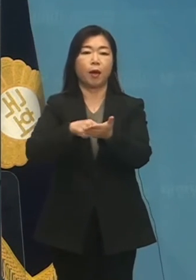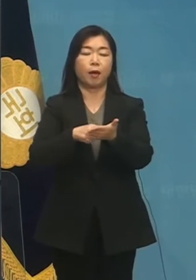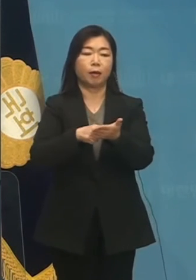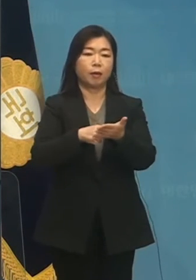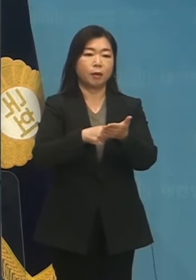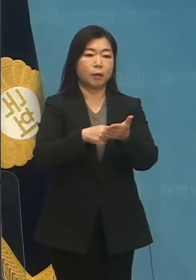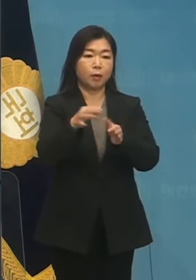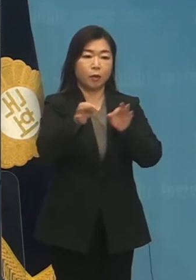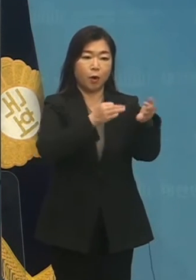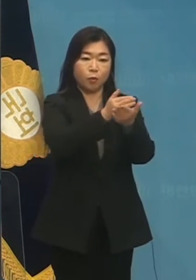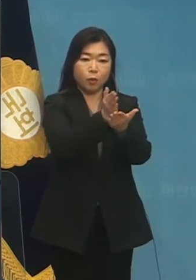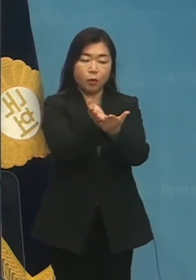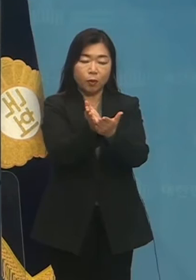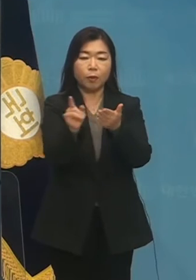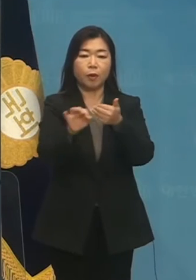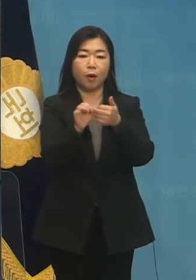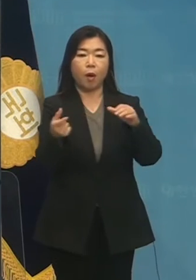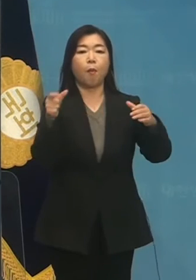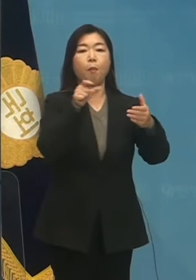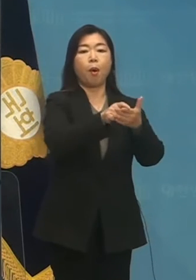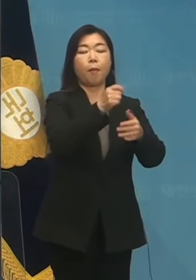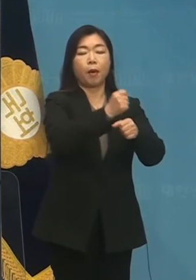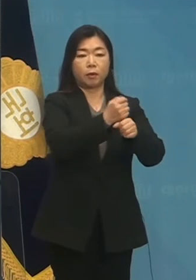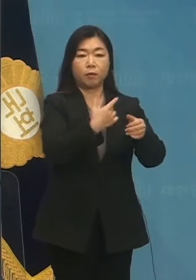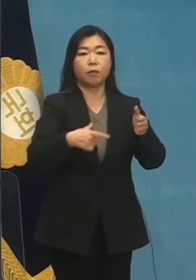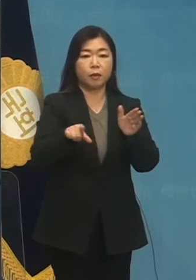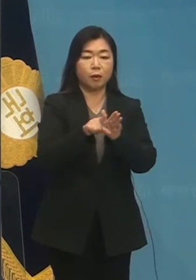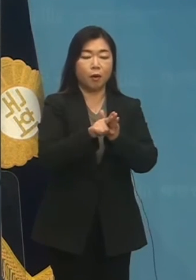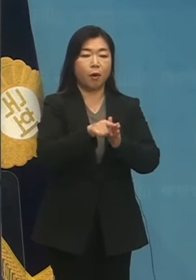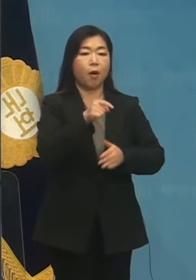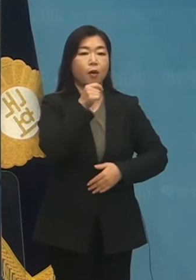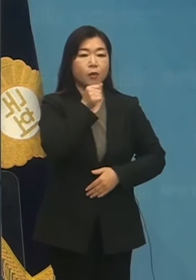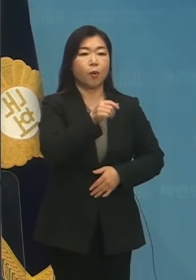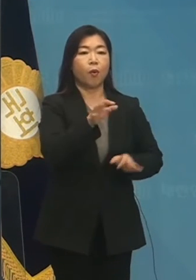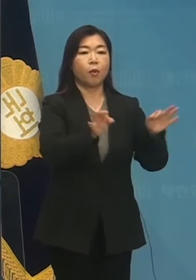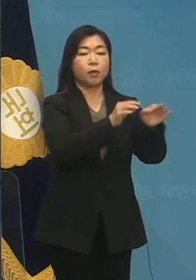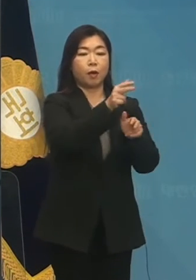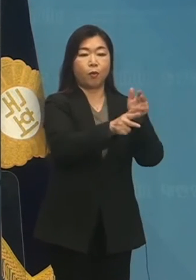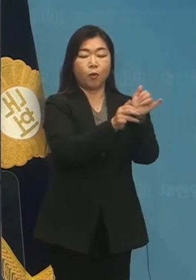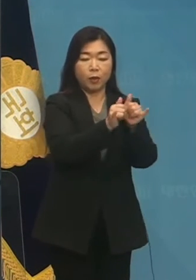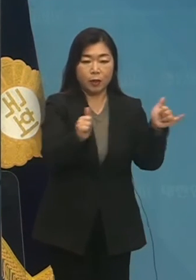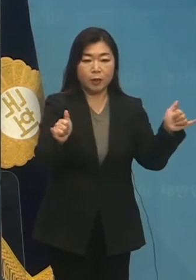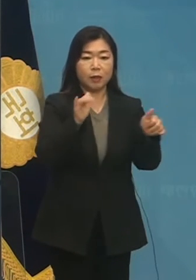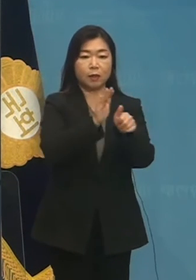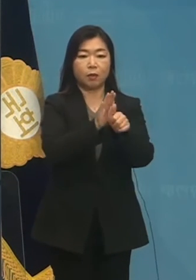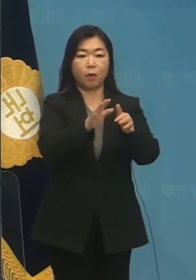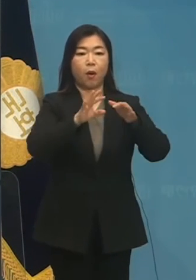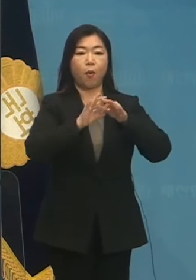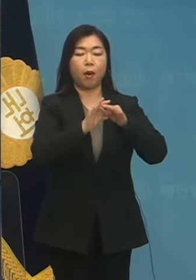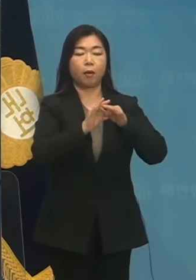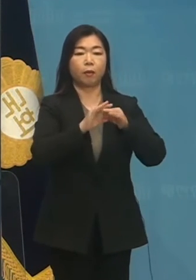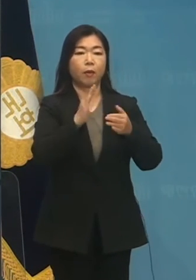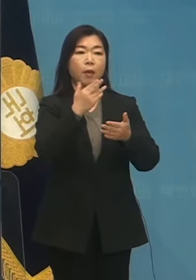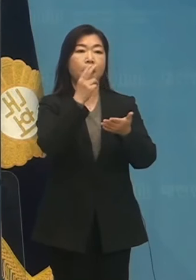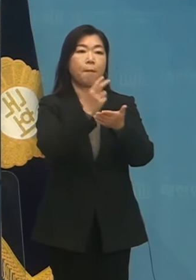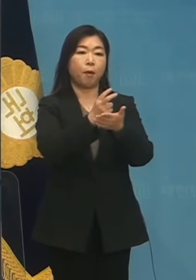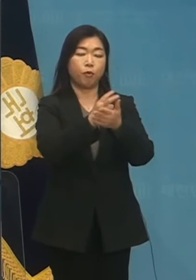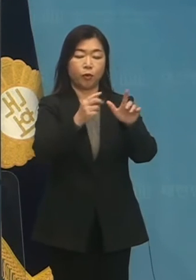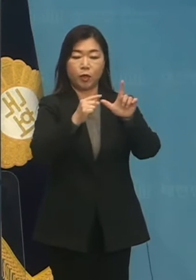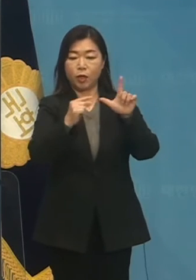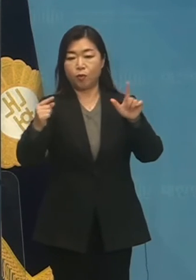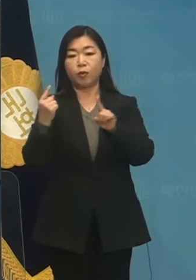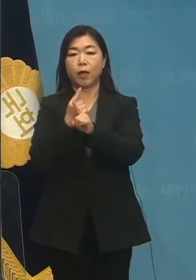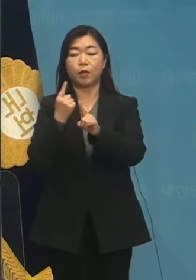제업종을 손실보상 대상에 포함시키기 위해 소상공인 및 지원에 관한 법률 일부 개정